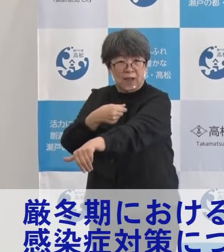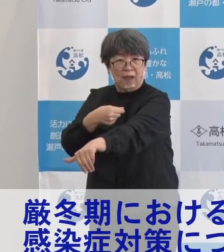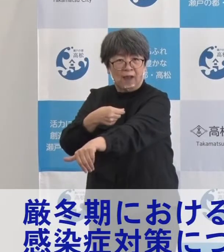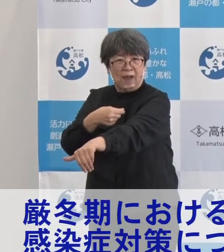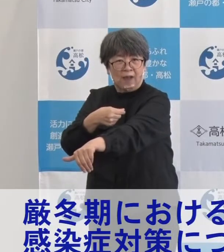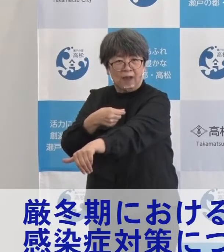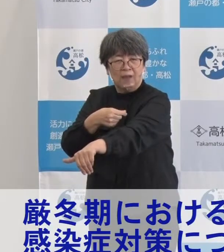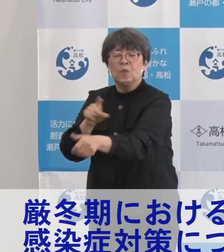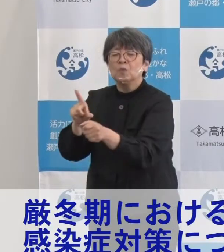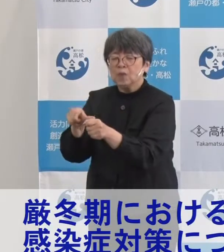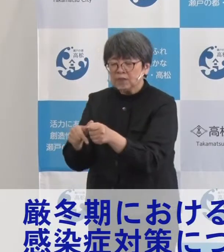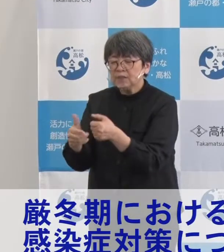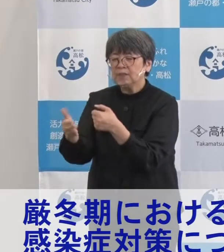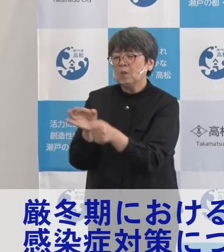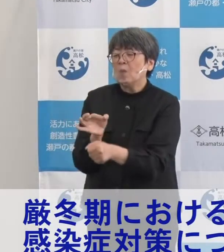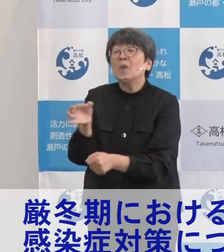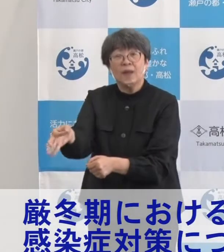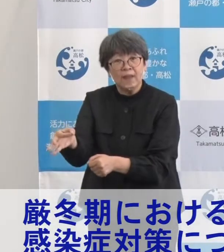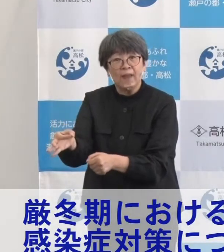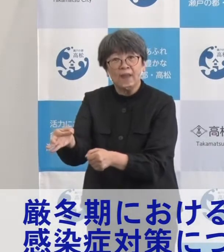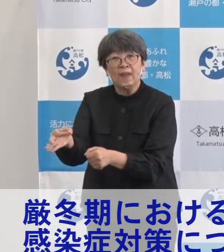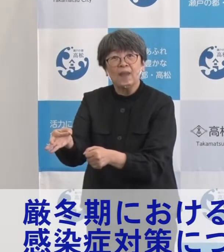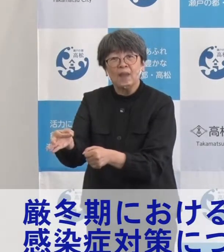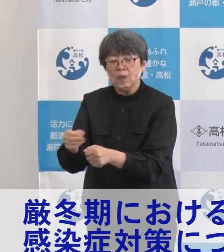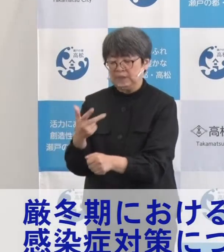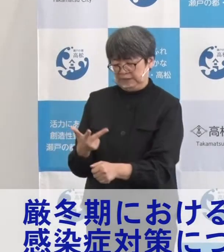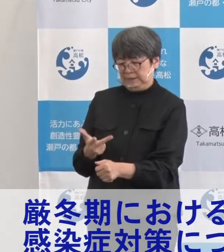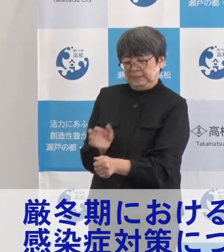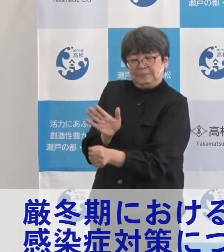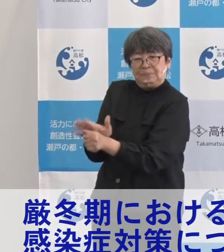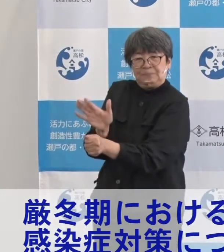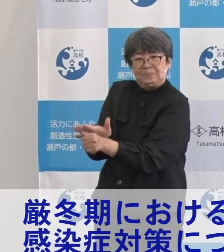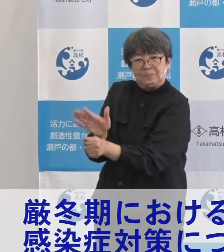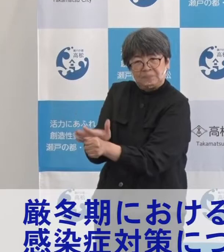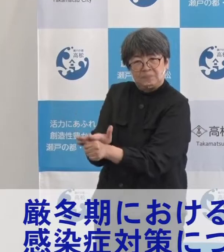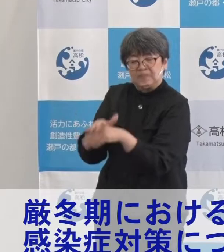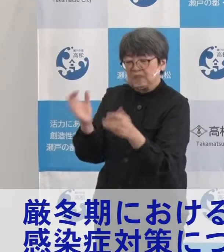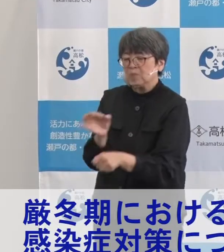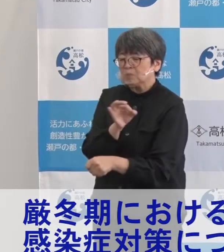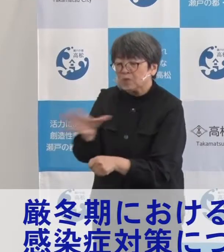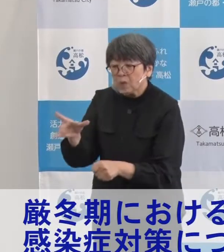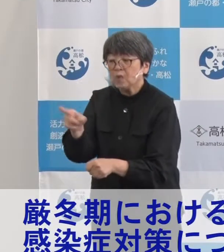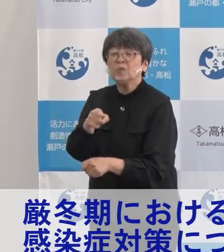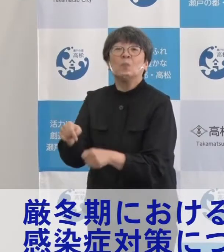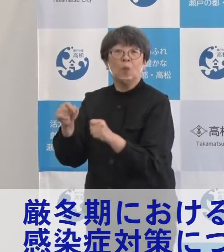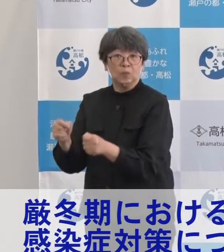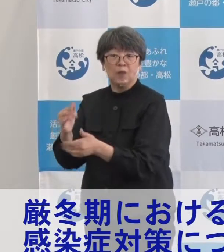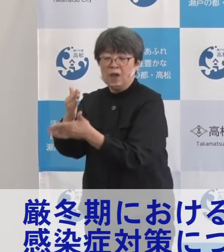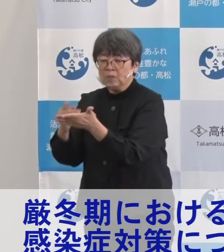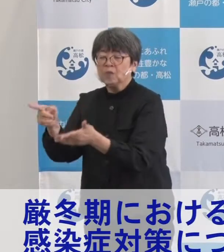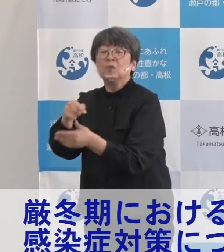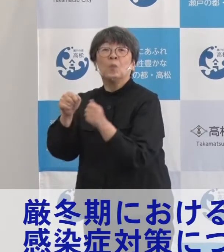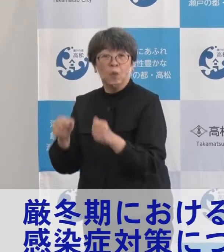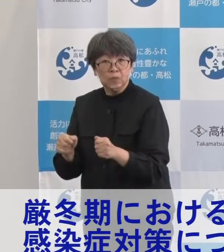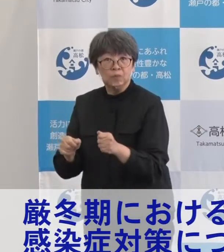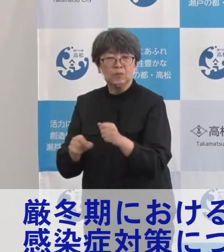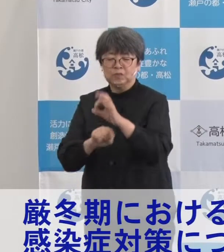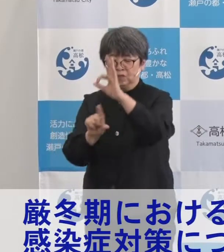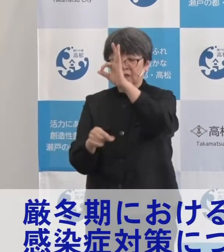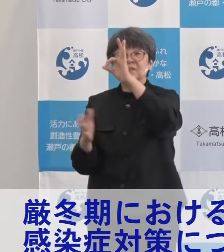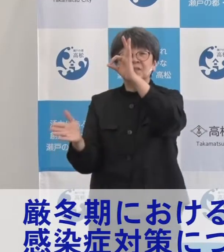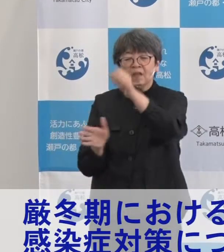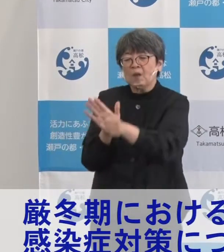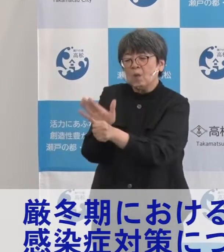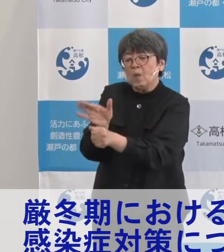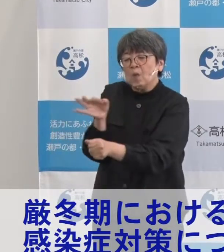際の費用の全部または一部を助成をするということでこの10月から助成事業を開始し